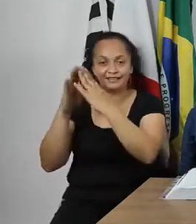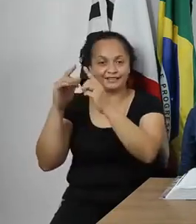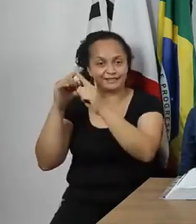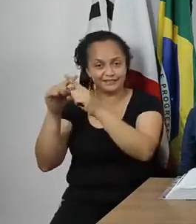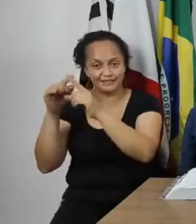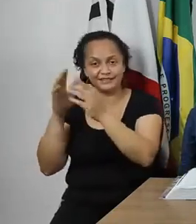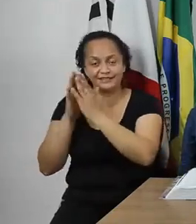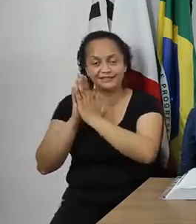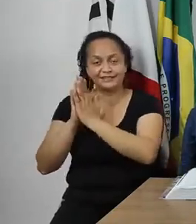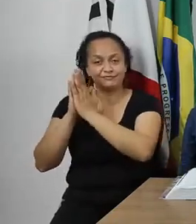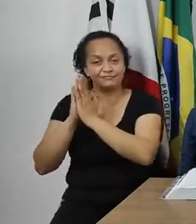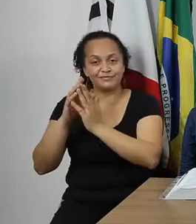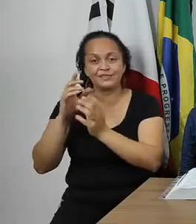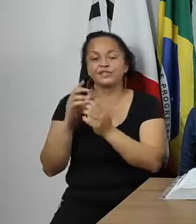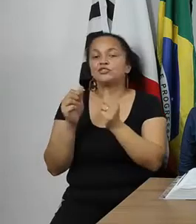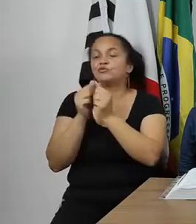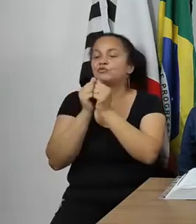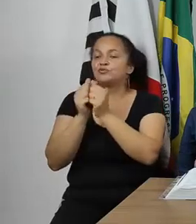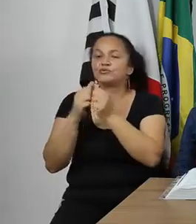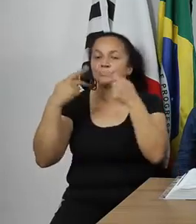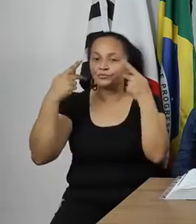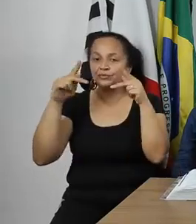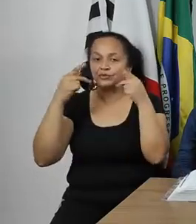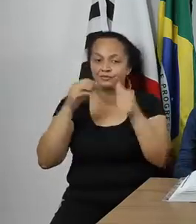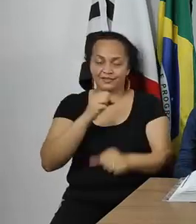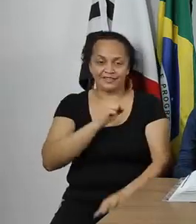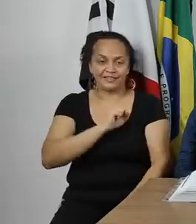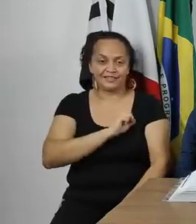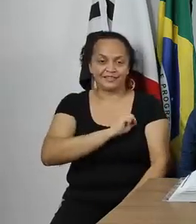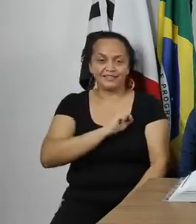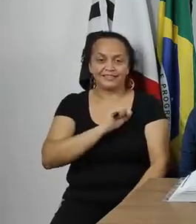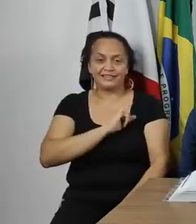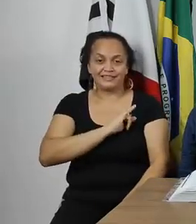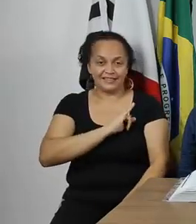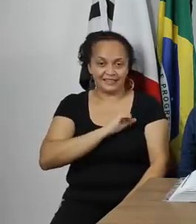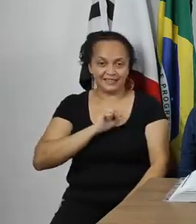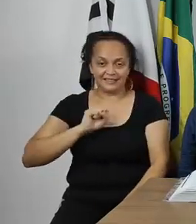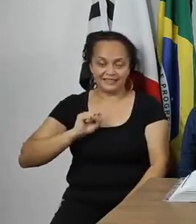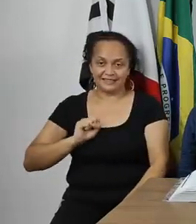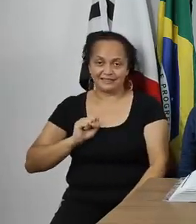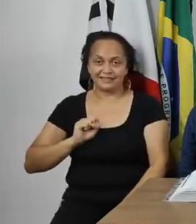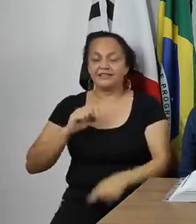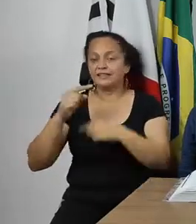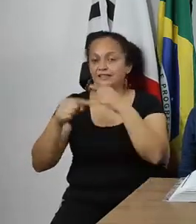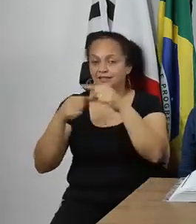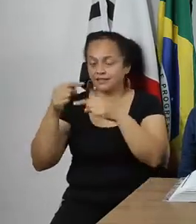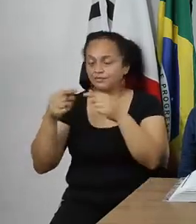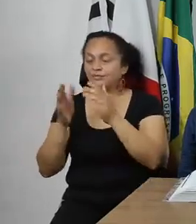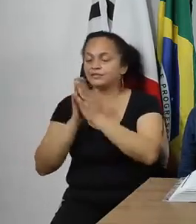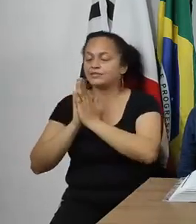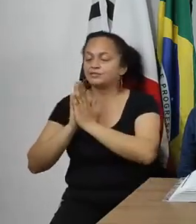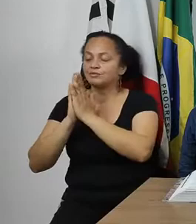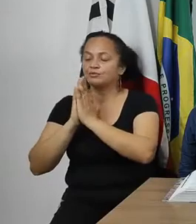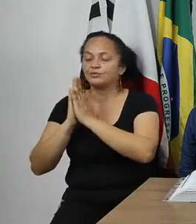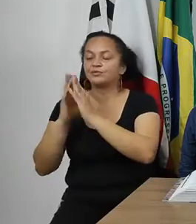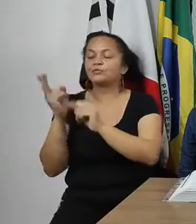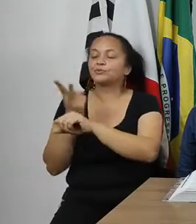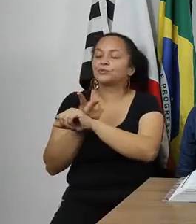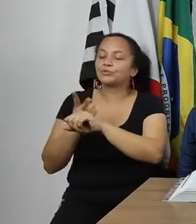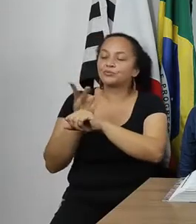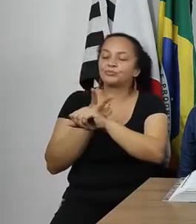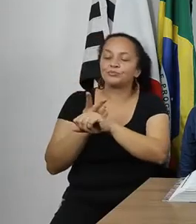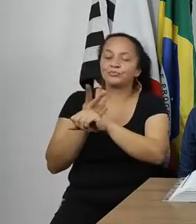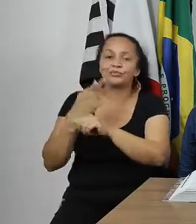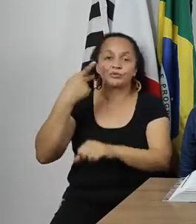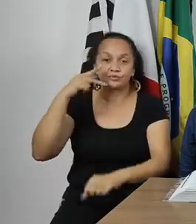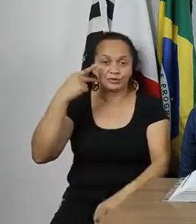do profeta Isaías. A primeira pessoa que ele consultou depois de ter orado foi o profeta.